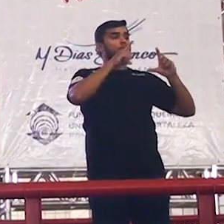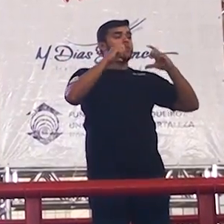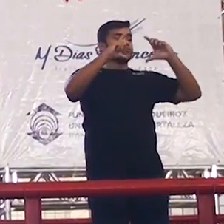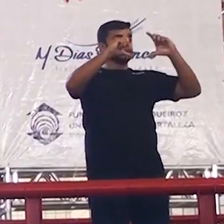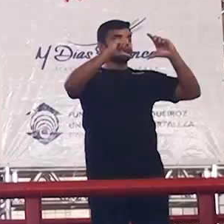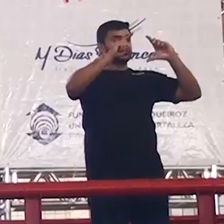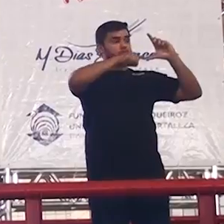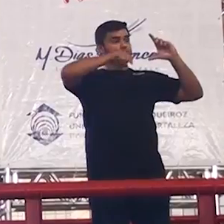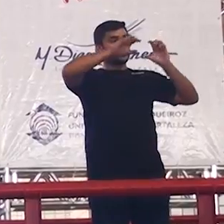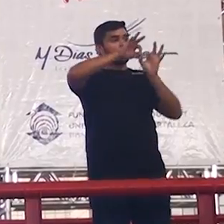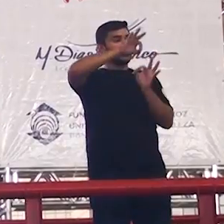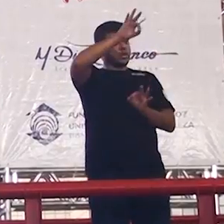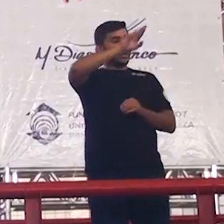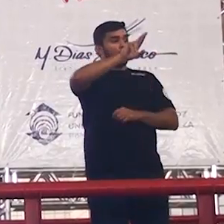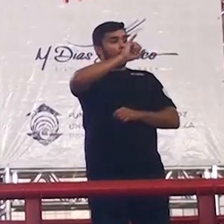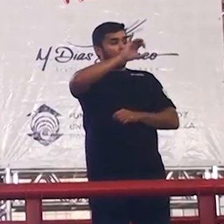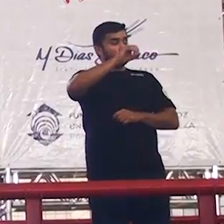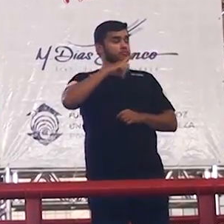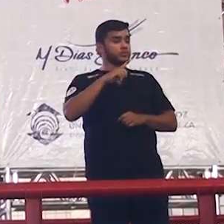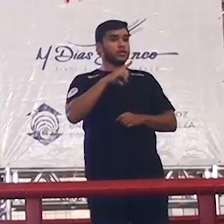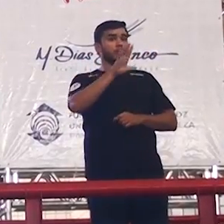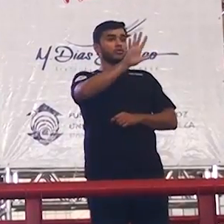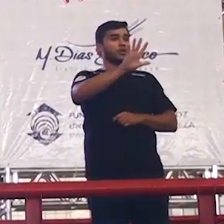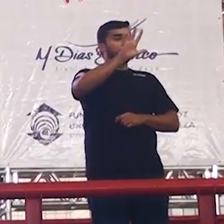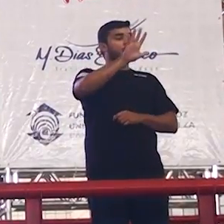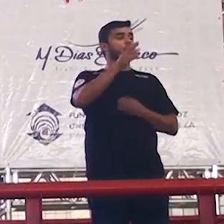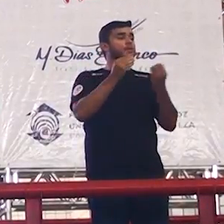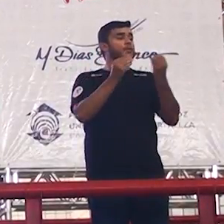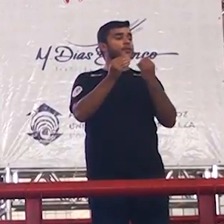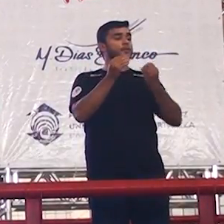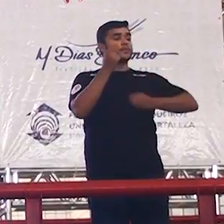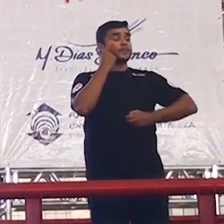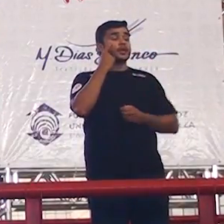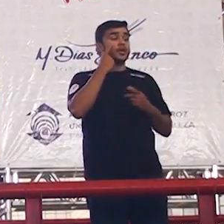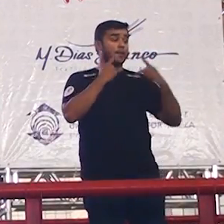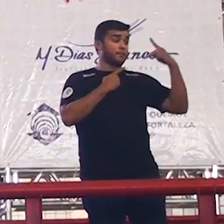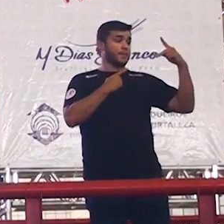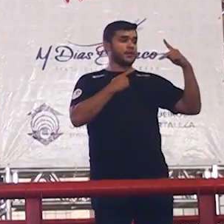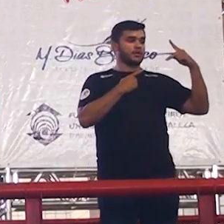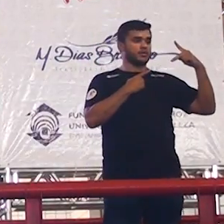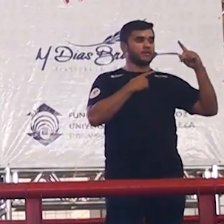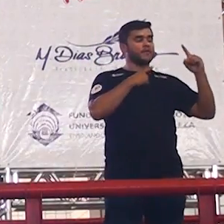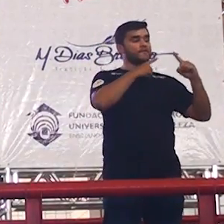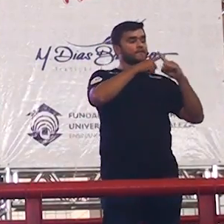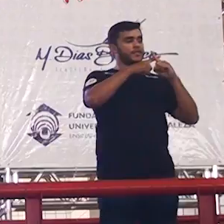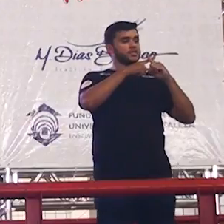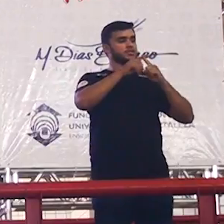círculo dentro desse polígono, a área é o semiperímetro vezes o raio. Isso serve para